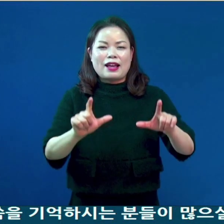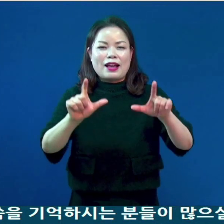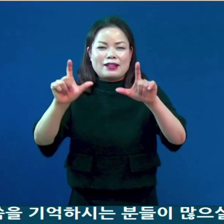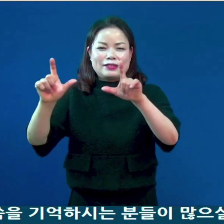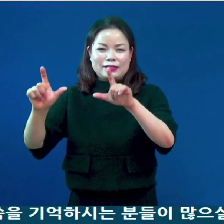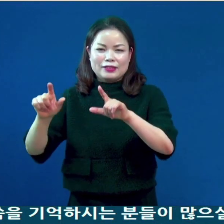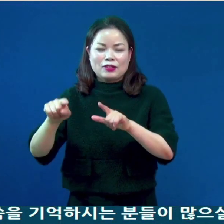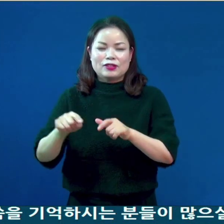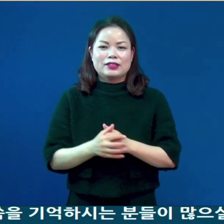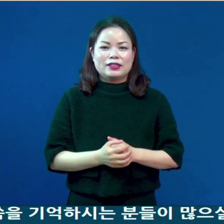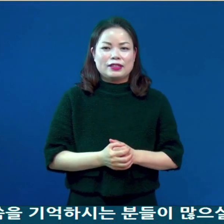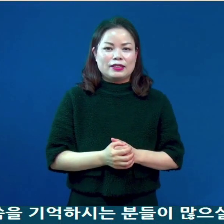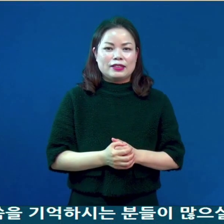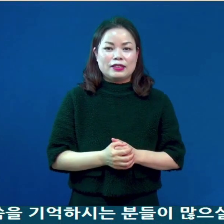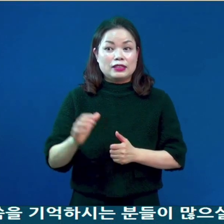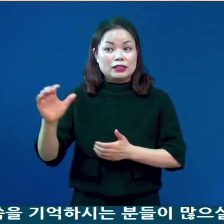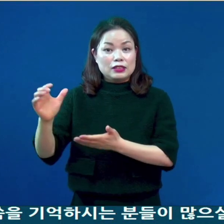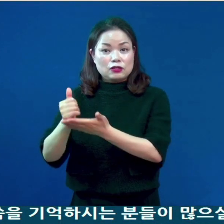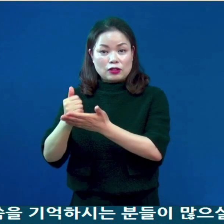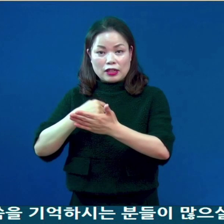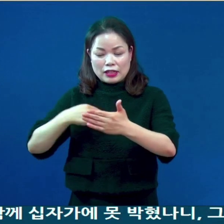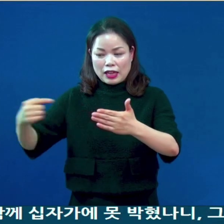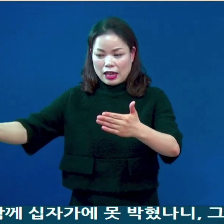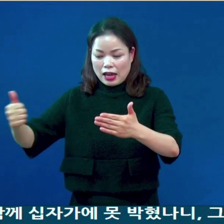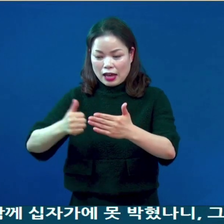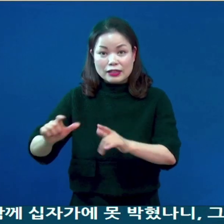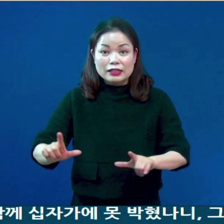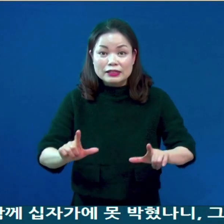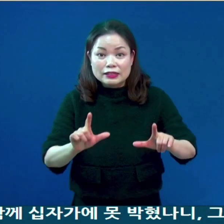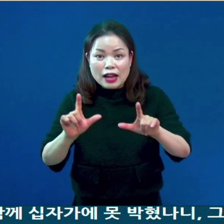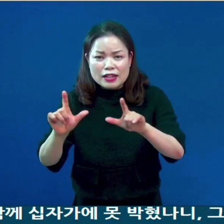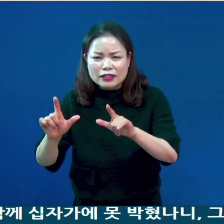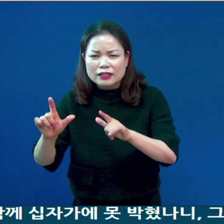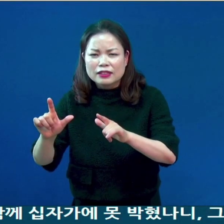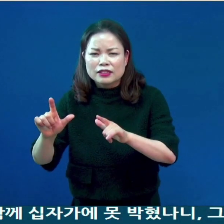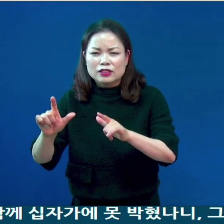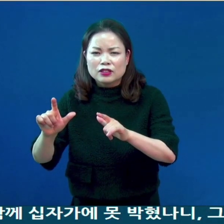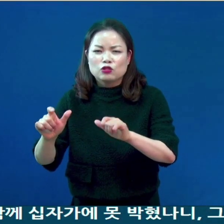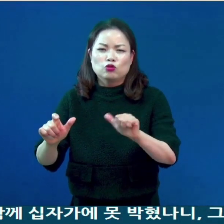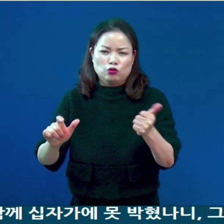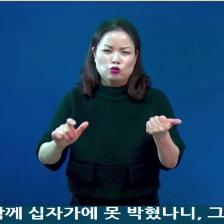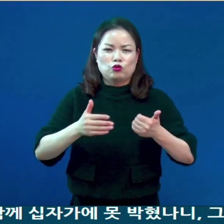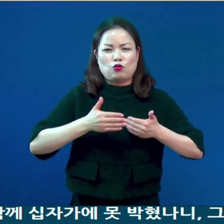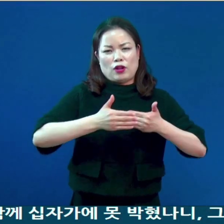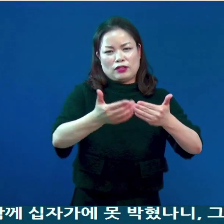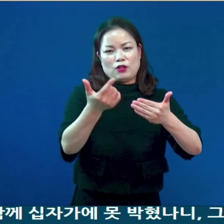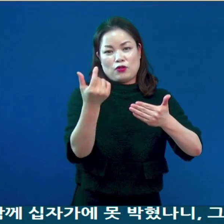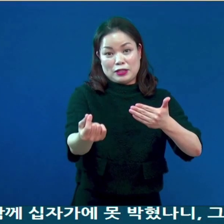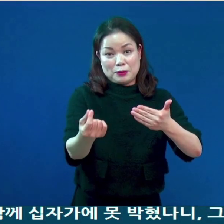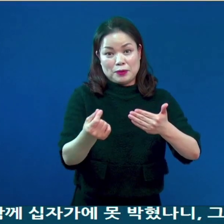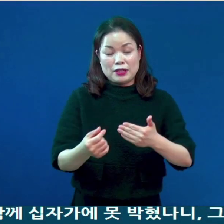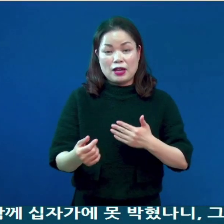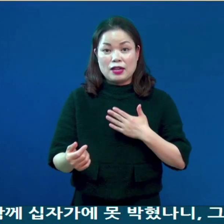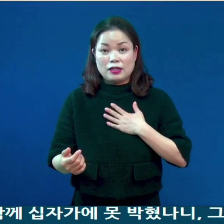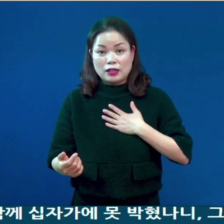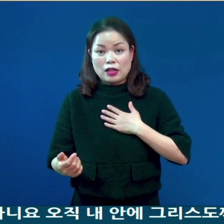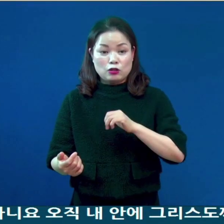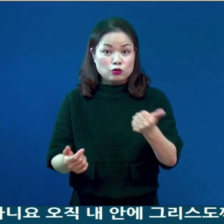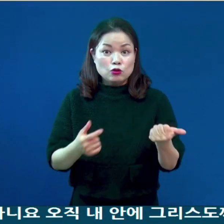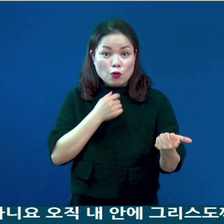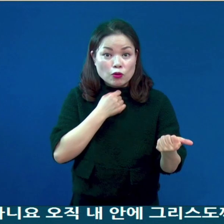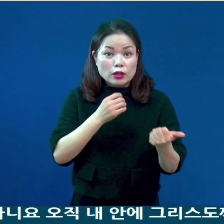것이라. 그리스도께서 내 안에 살게 하는 것이 내가 죽는 과정이라는 겁니다. 여러분, 나를 정말